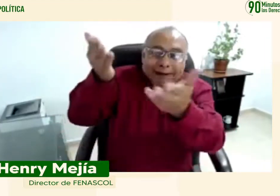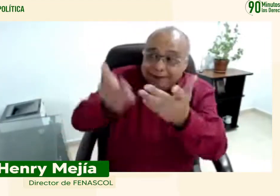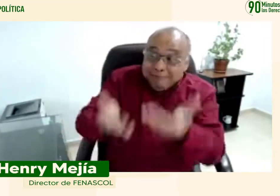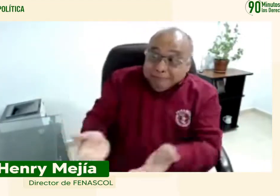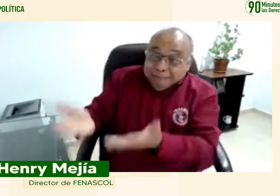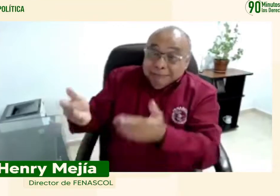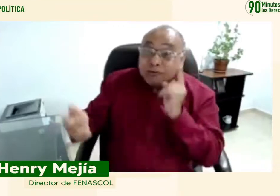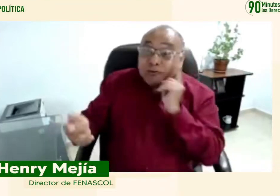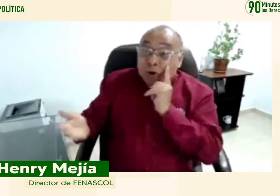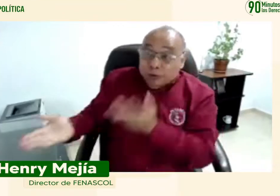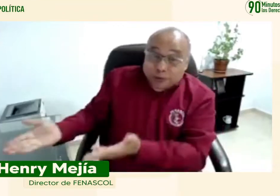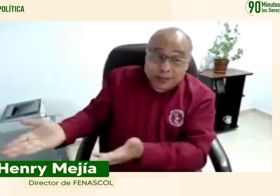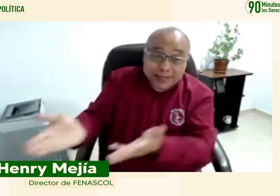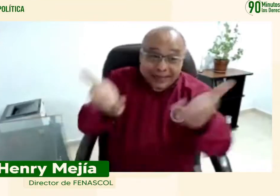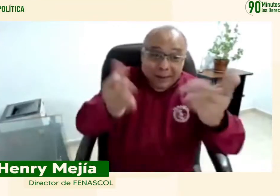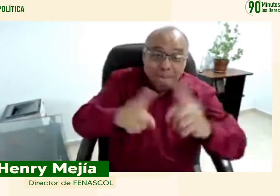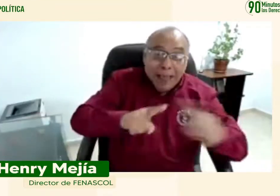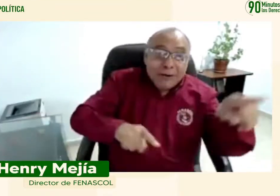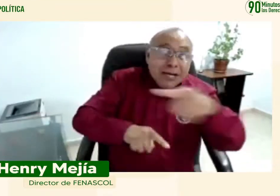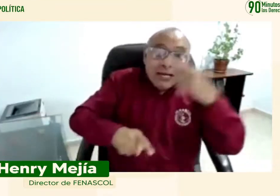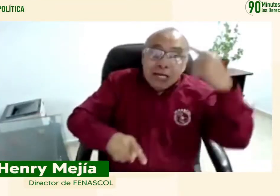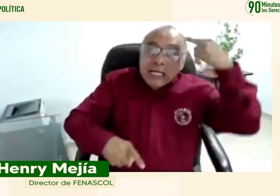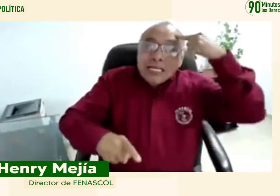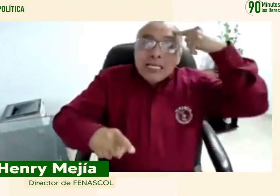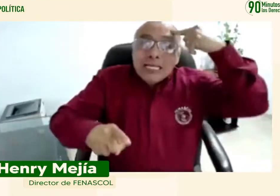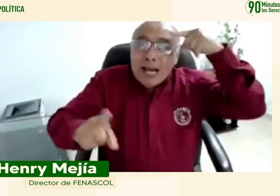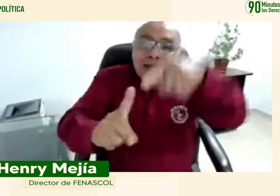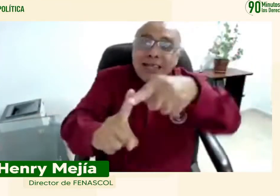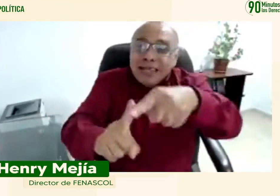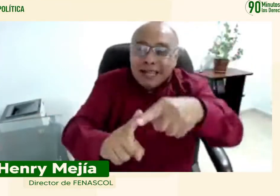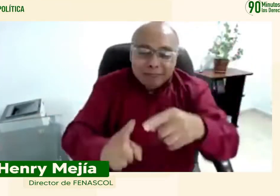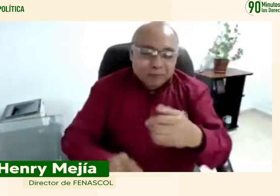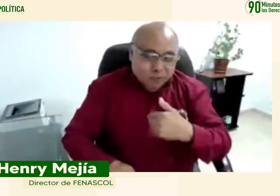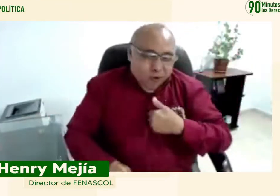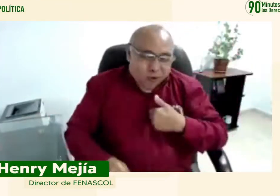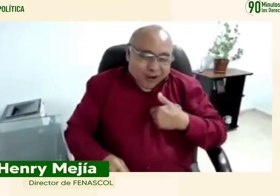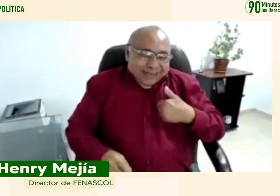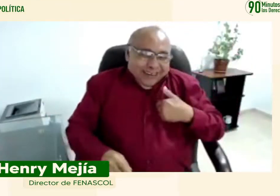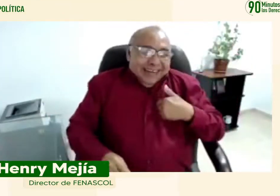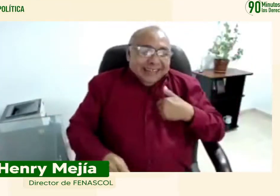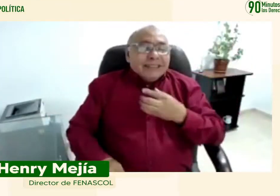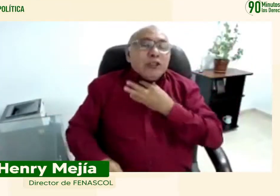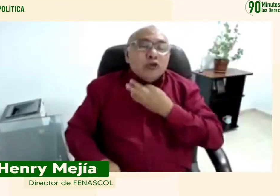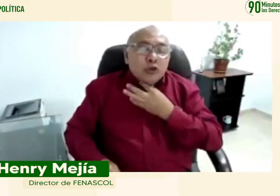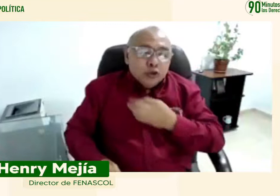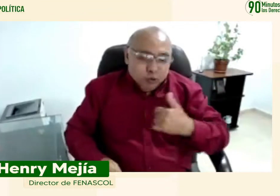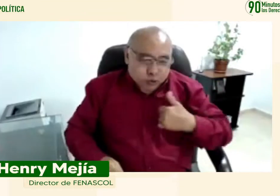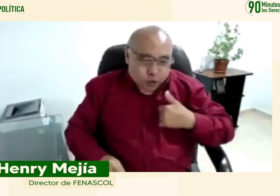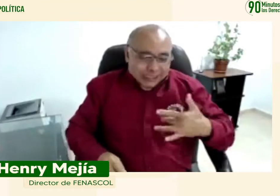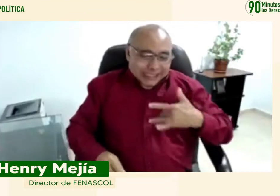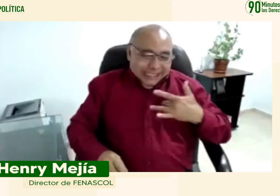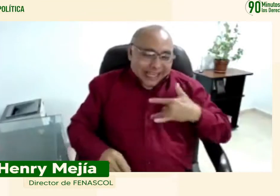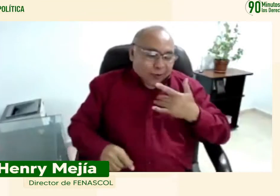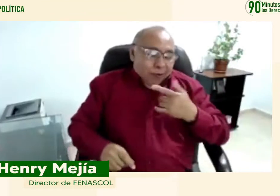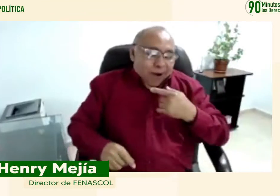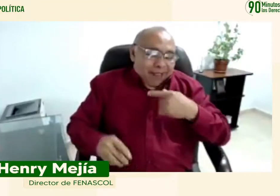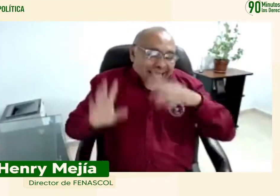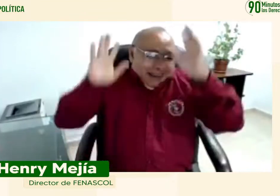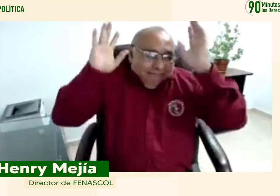propuestas claro nosotros aprovechamos el espacio y bienvenido a las personas sordas no es que haya un fanatismo y es gracioso yo